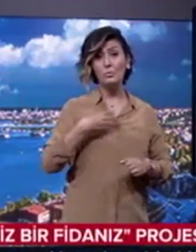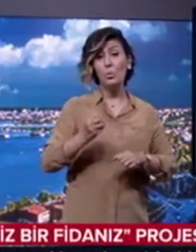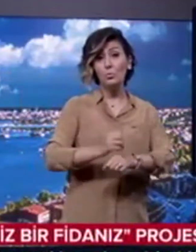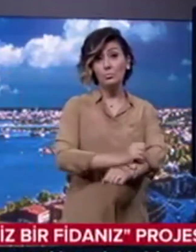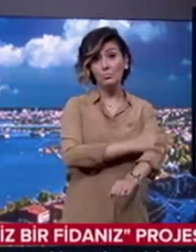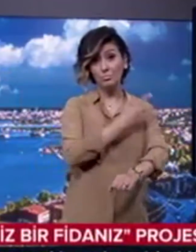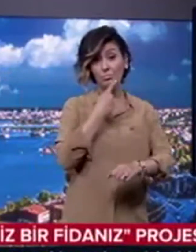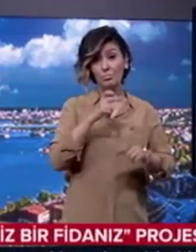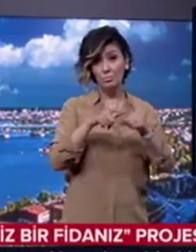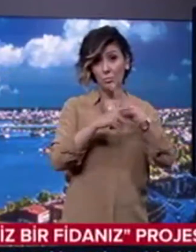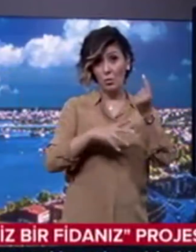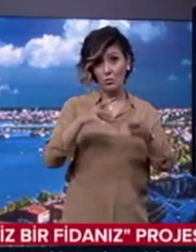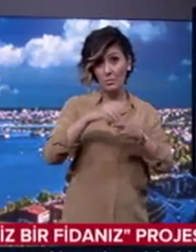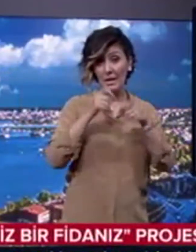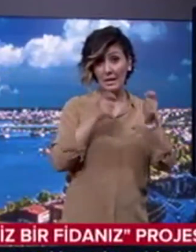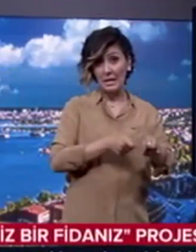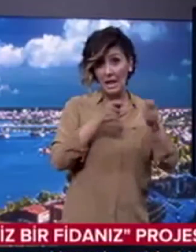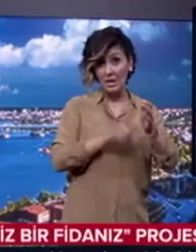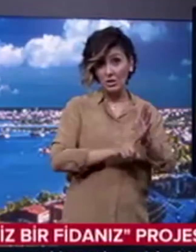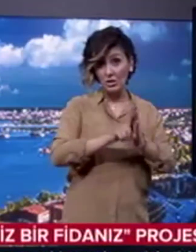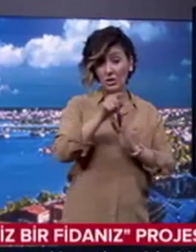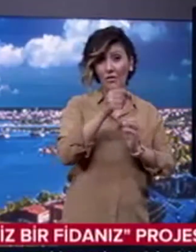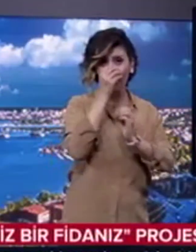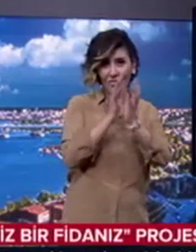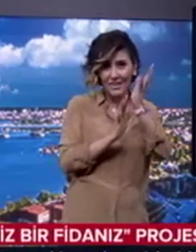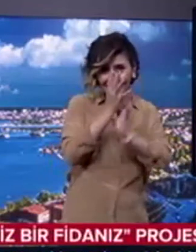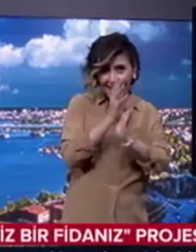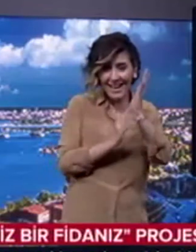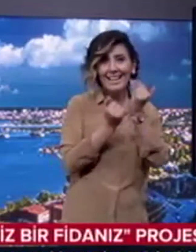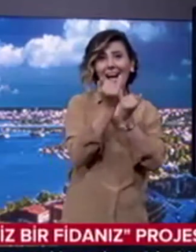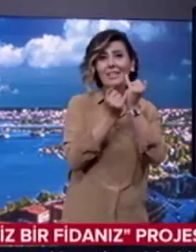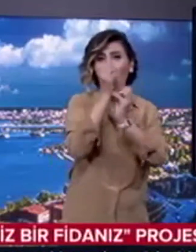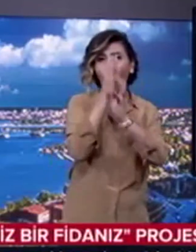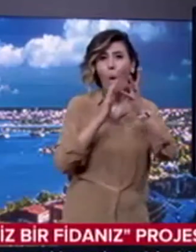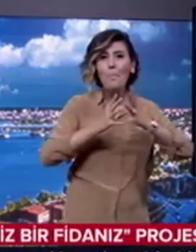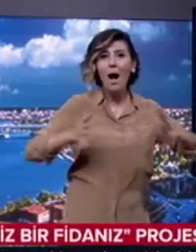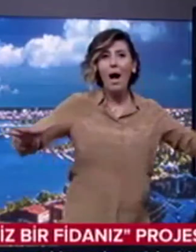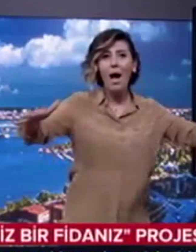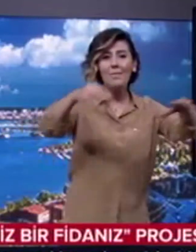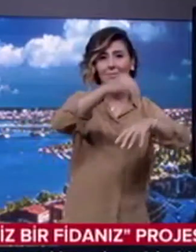onur duyduk. Proje kapsamında yetiştirilecek fidanlar da kardeşlik ormanına dikilecek.